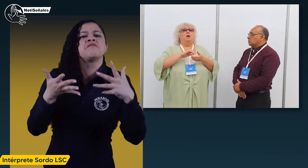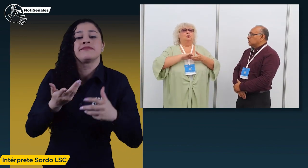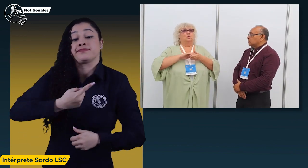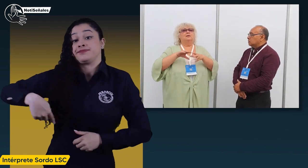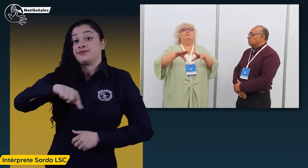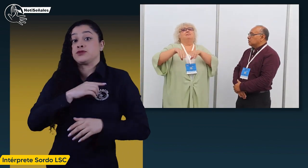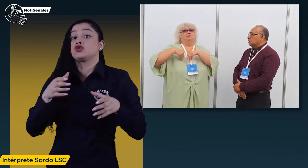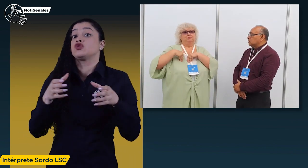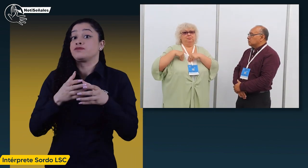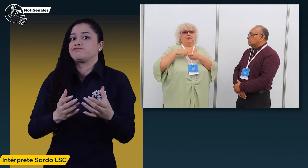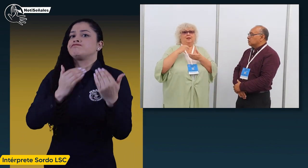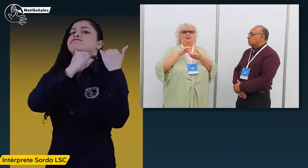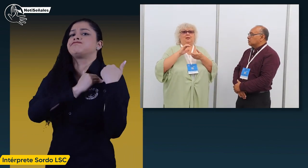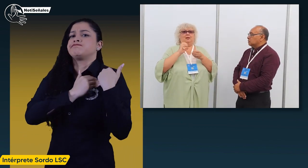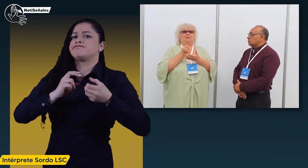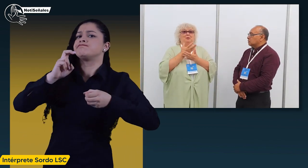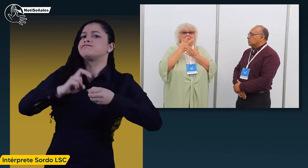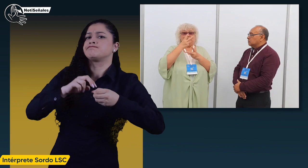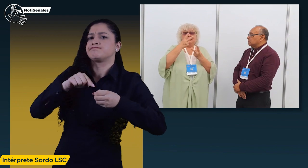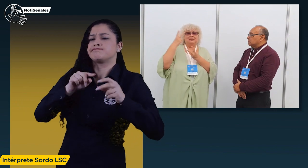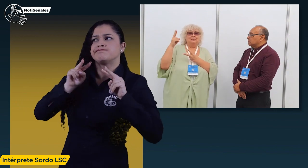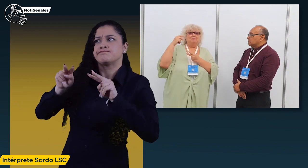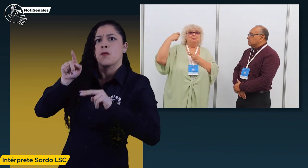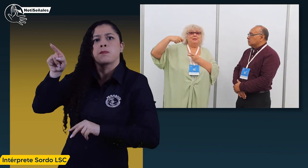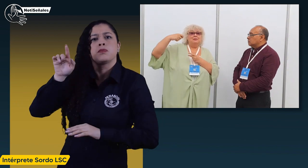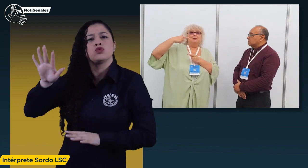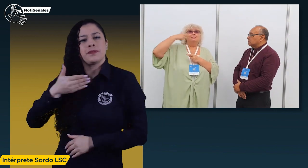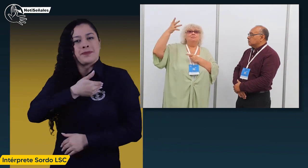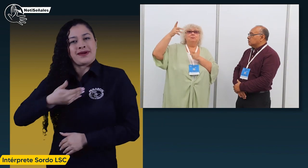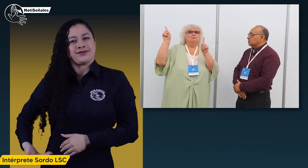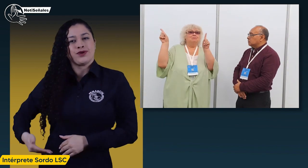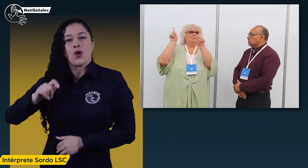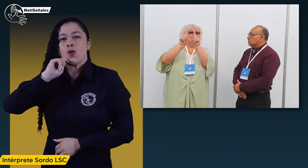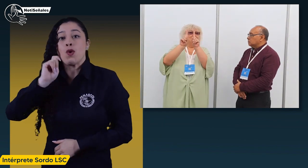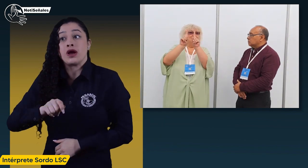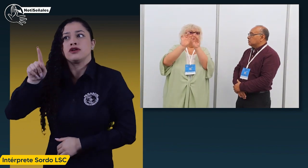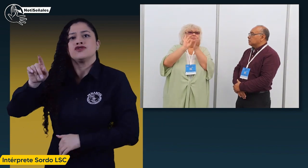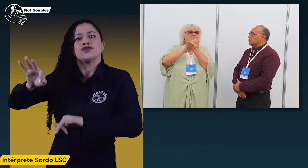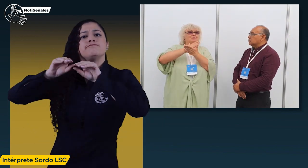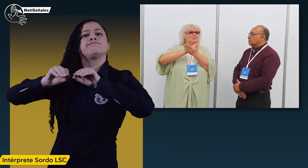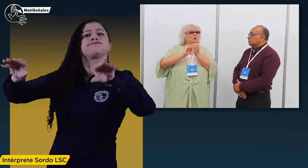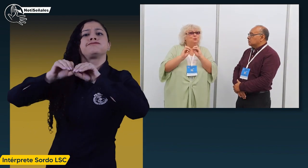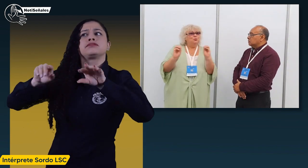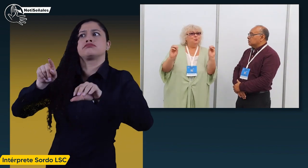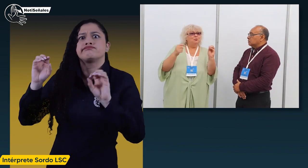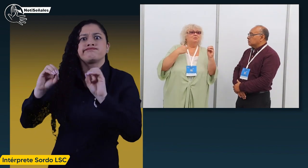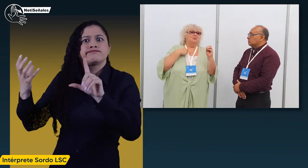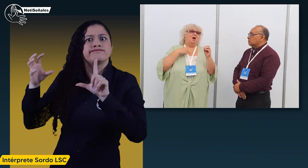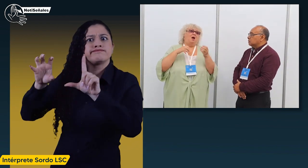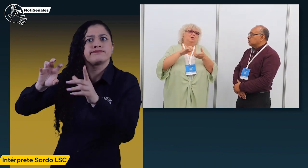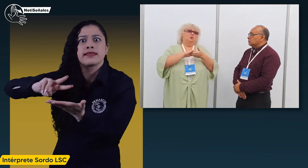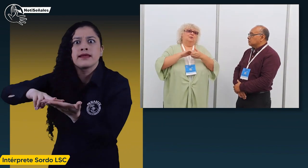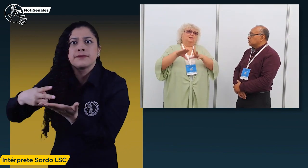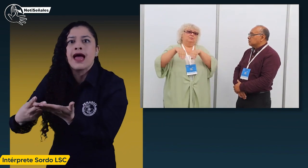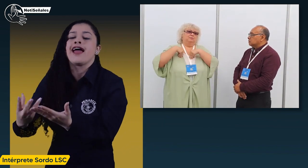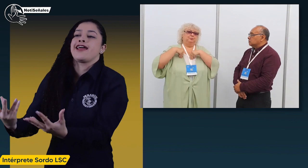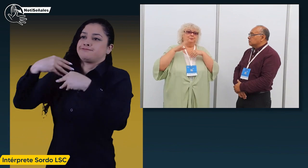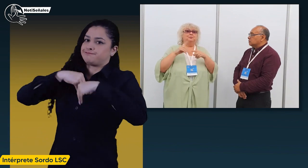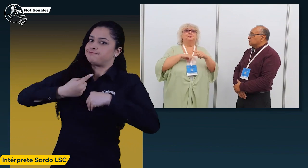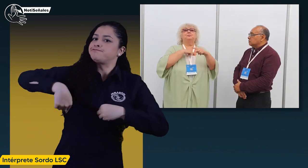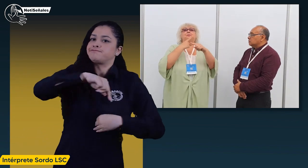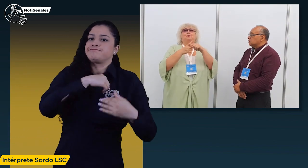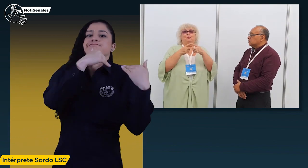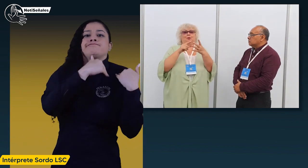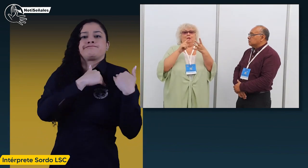hemos emigrado como tercera línea de trabajo y muy importante fue la información las asociaciones al ver que las transmisiones de las alocuciones